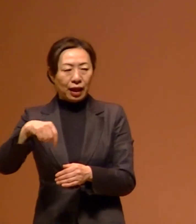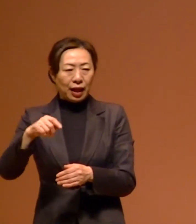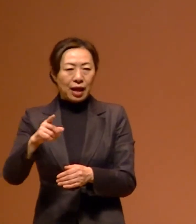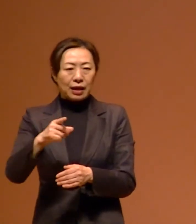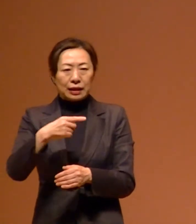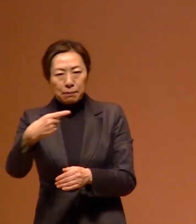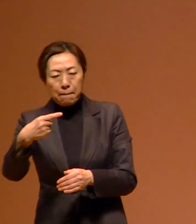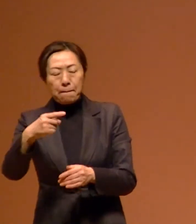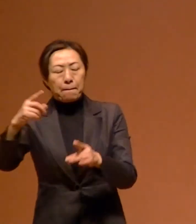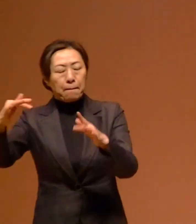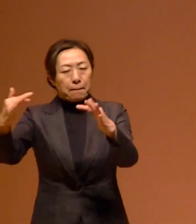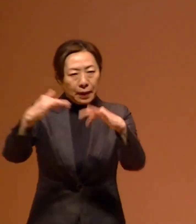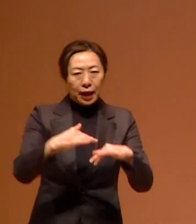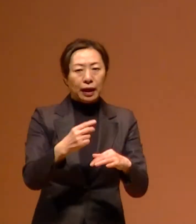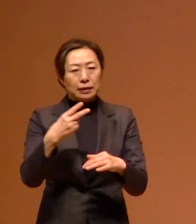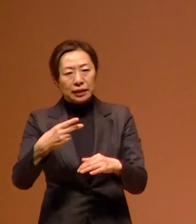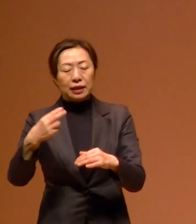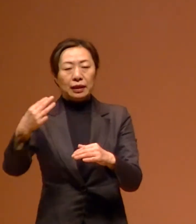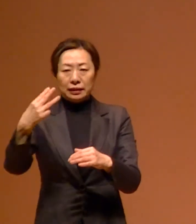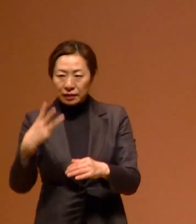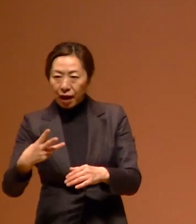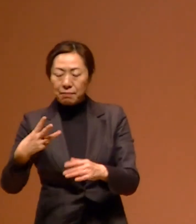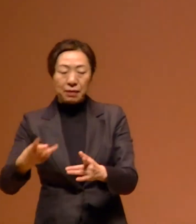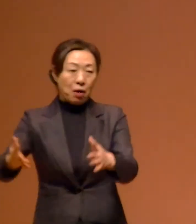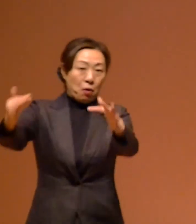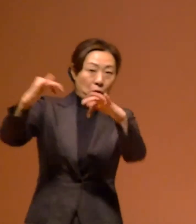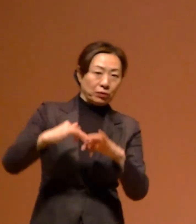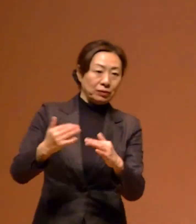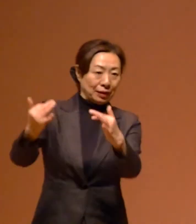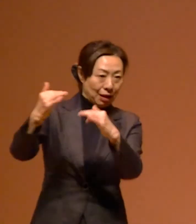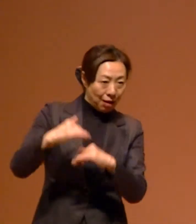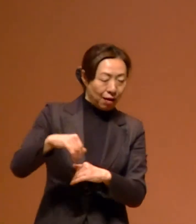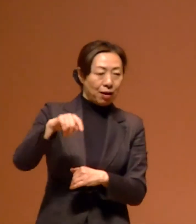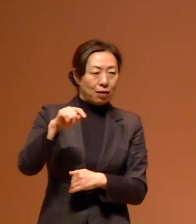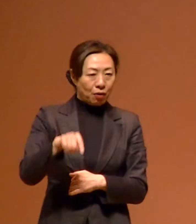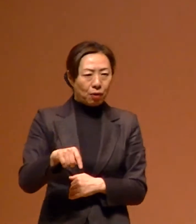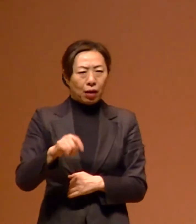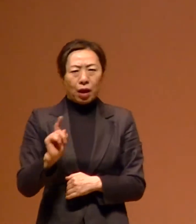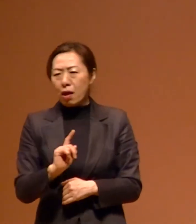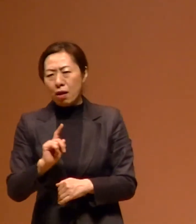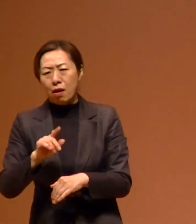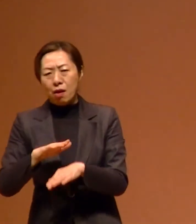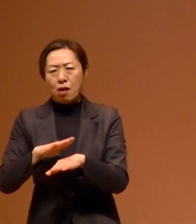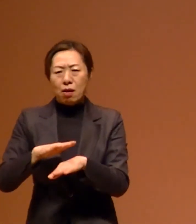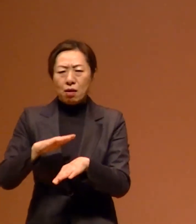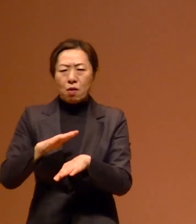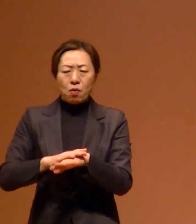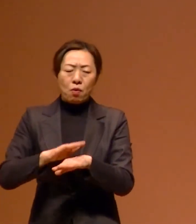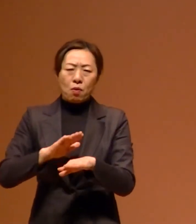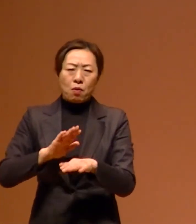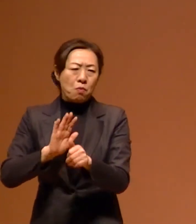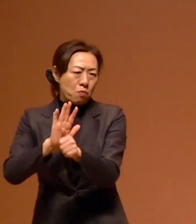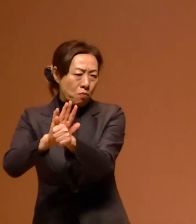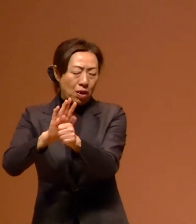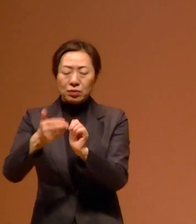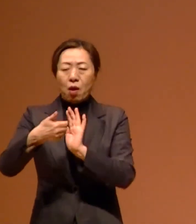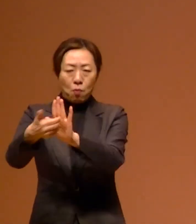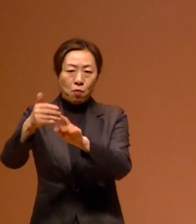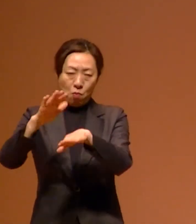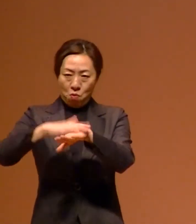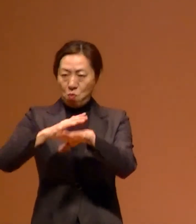波、第2波、第3波が来るのも、ただどうしようもなかった、眺めてるしかなかった。